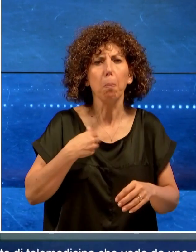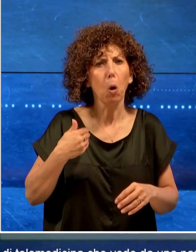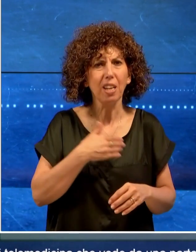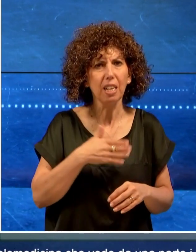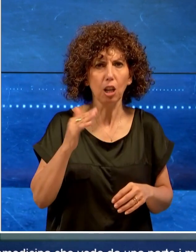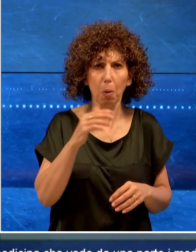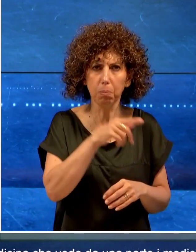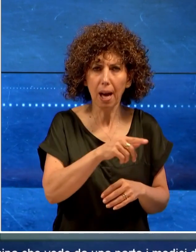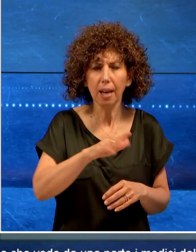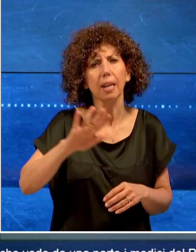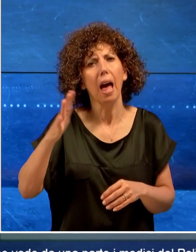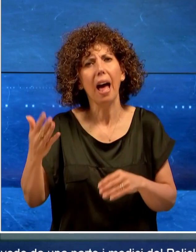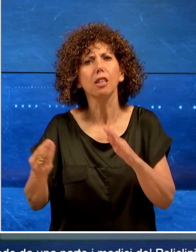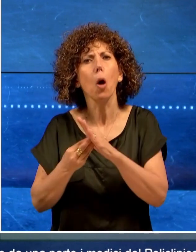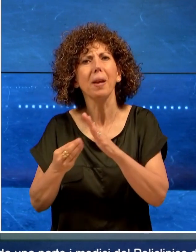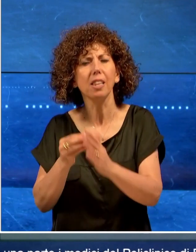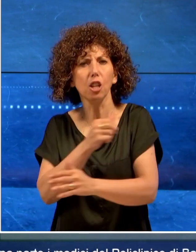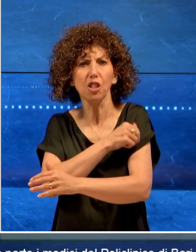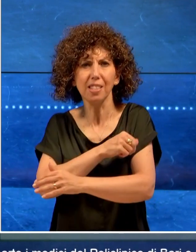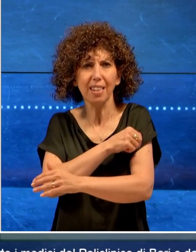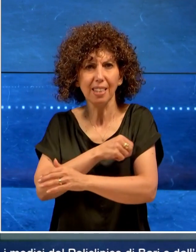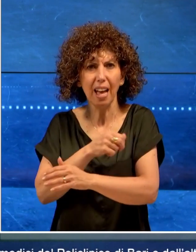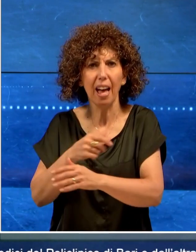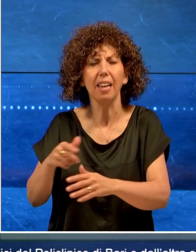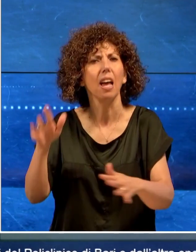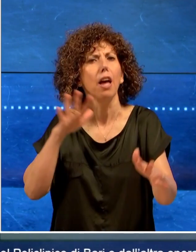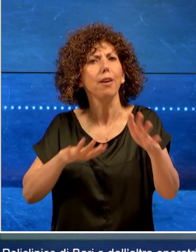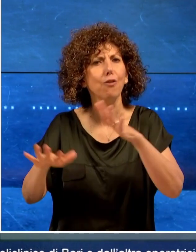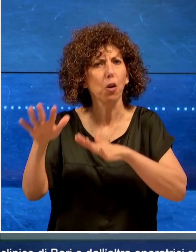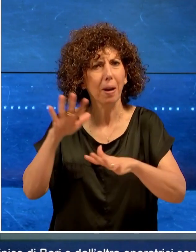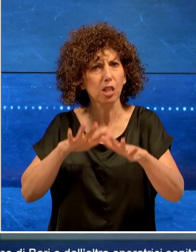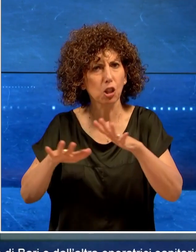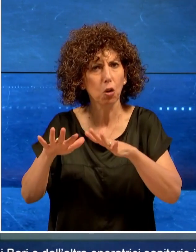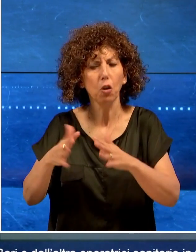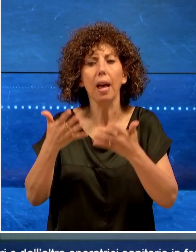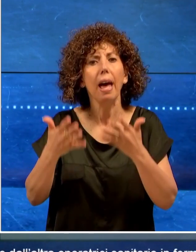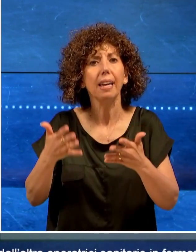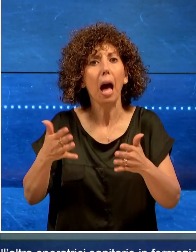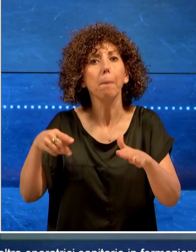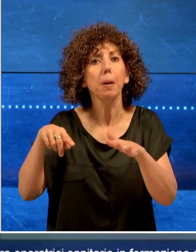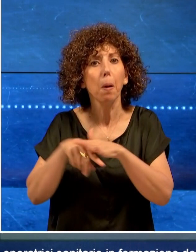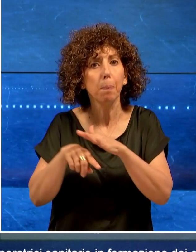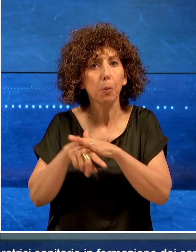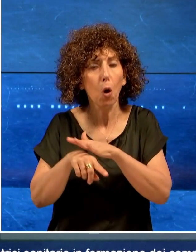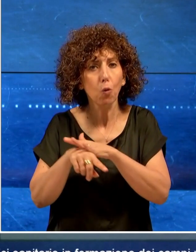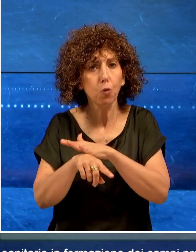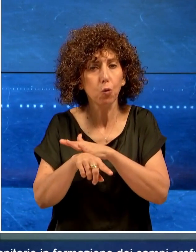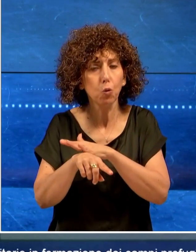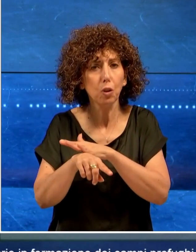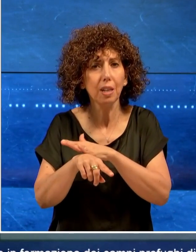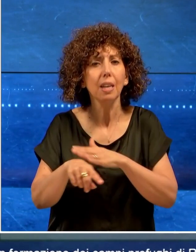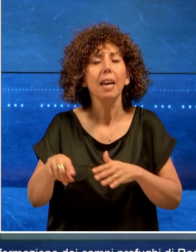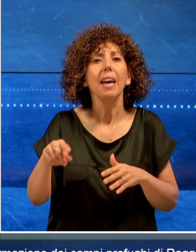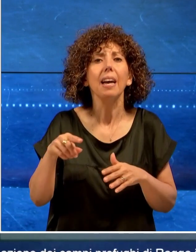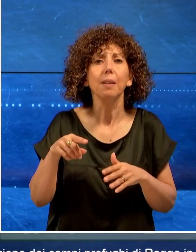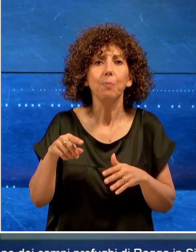dall'altra operatrice sanitarie informazione dai campi profughi di raca in